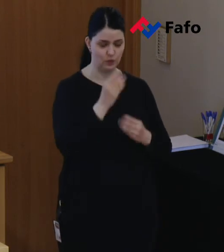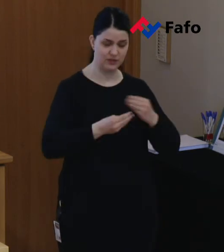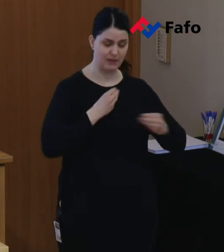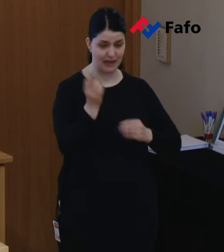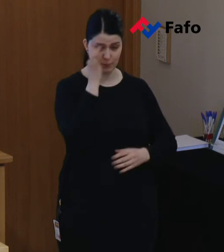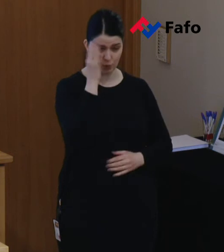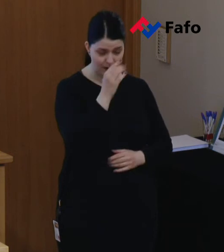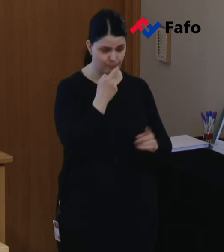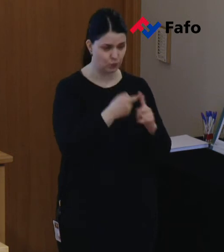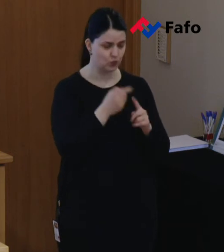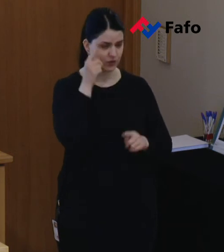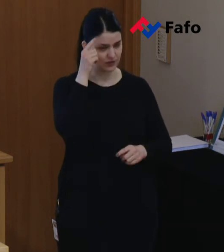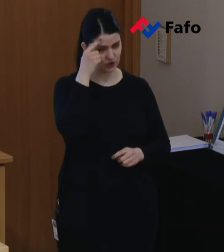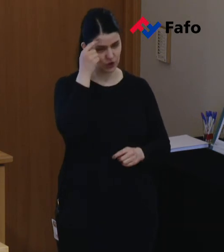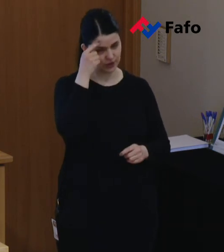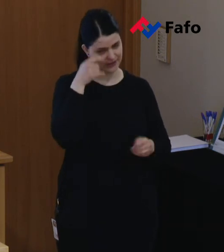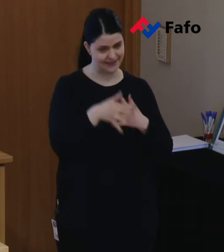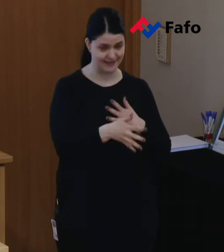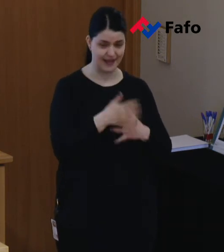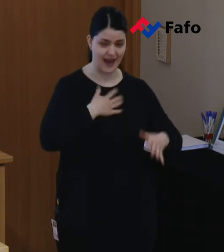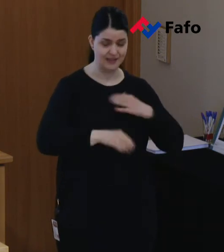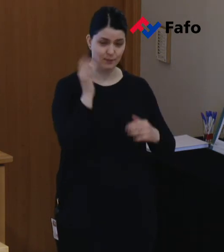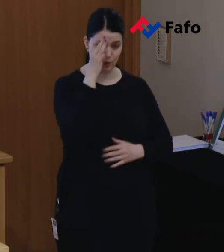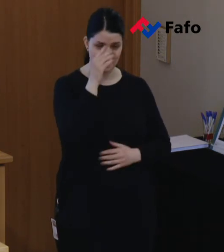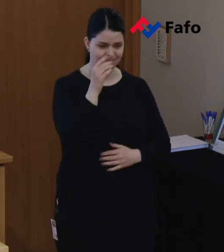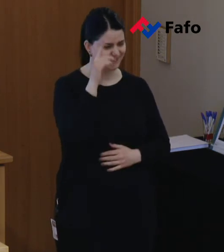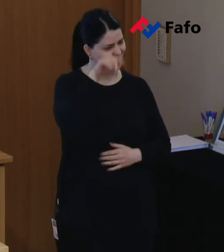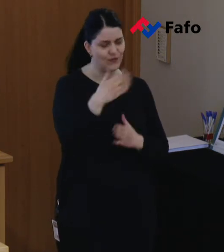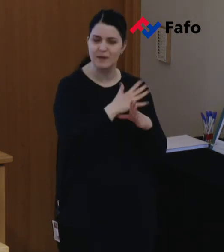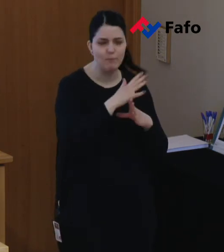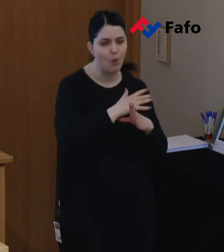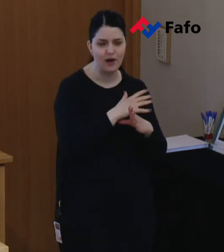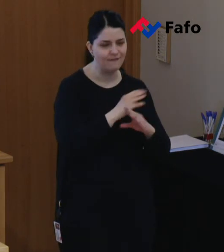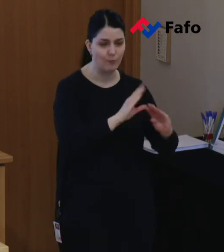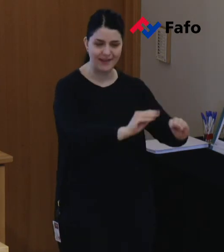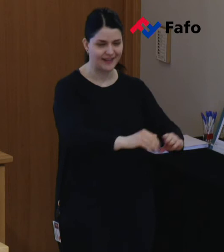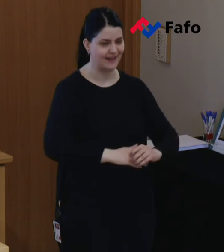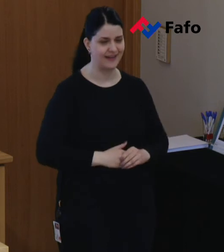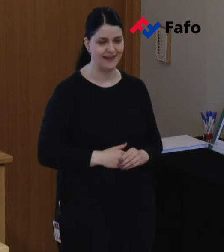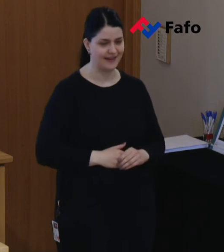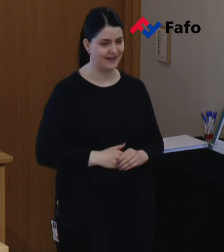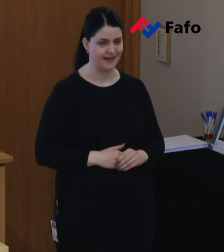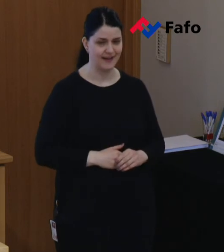og psykiske helseproblemer sånn at du kan ikke måle noen form for bedring.